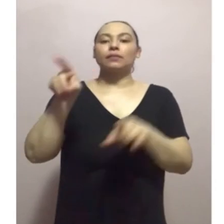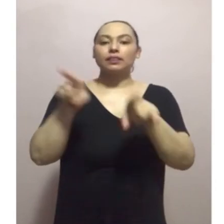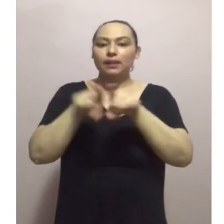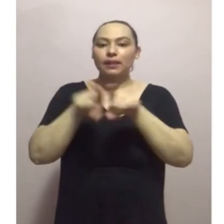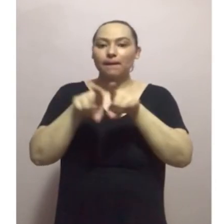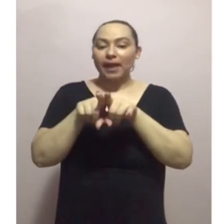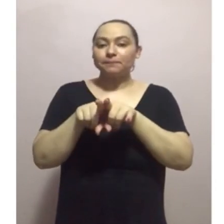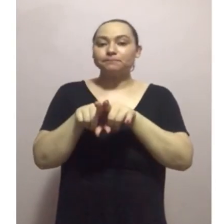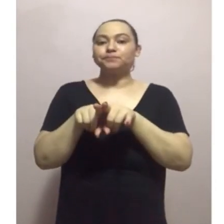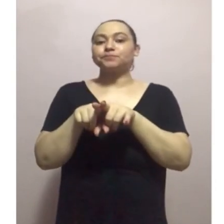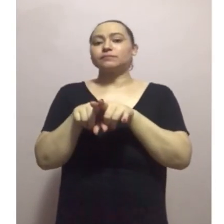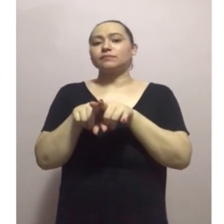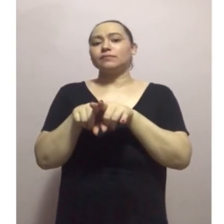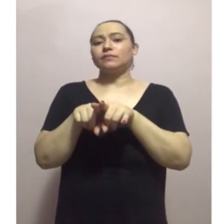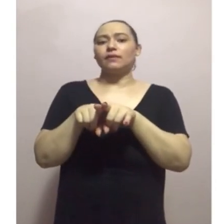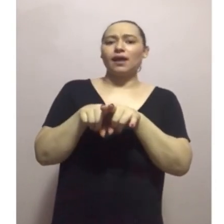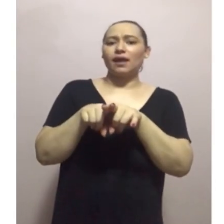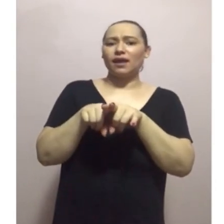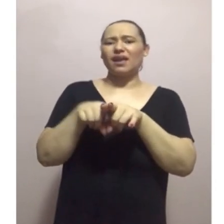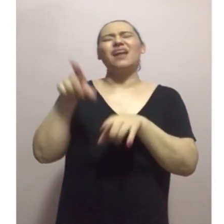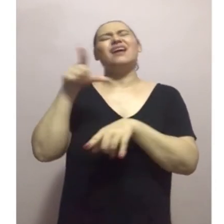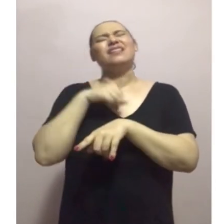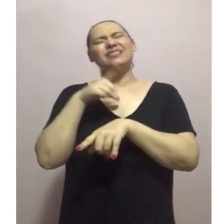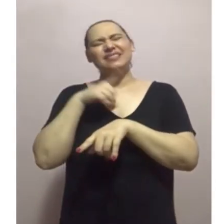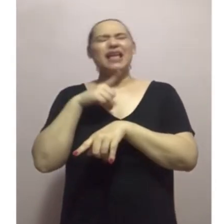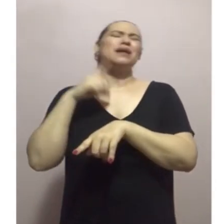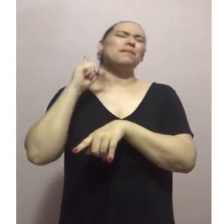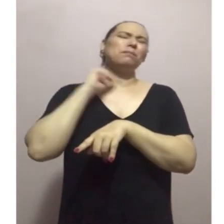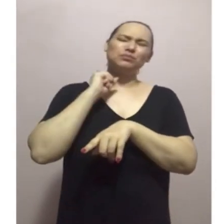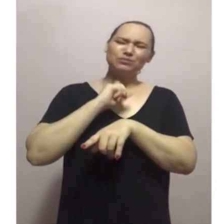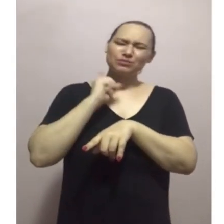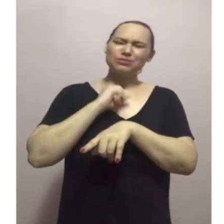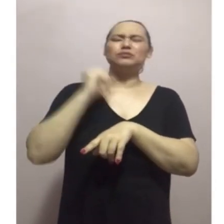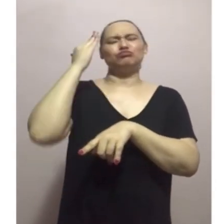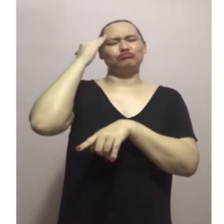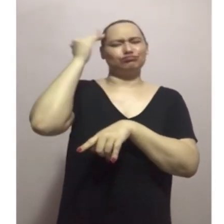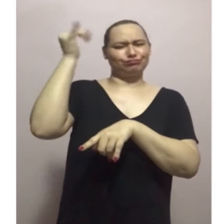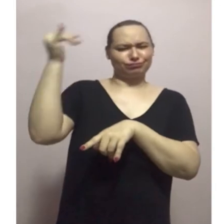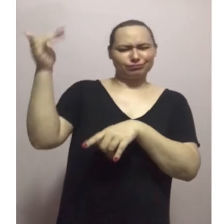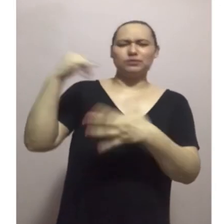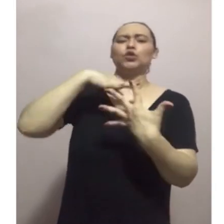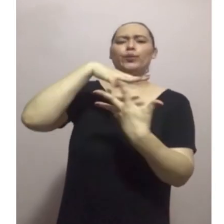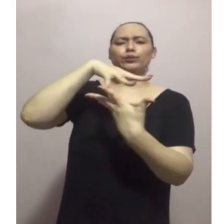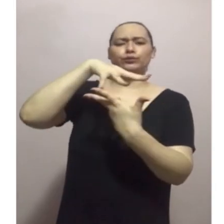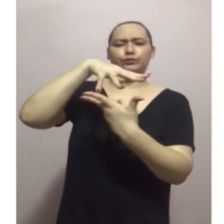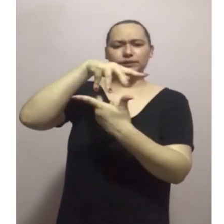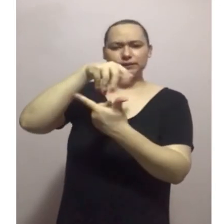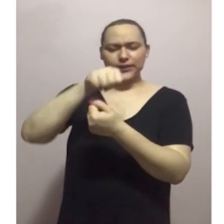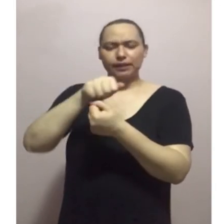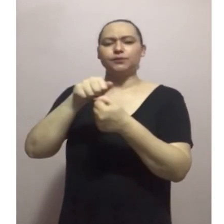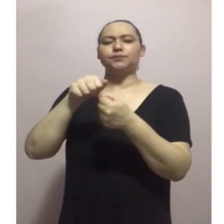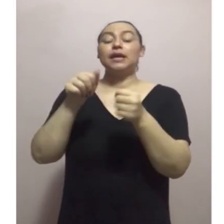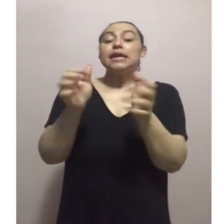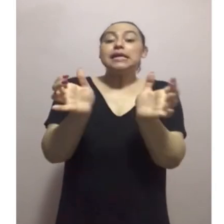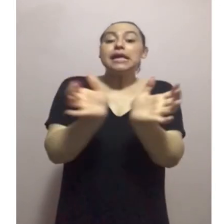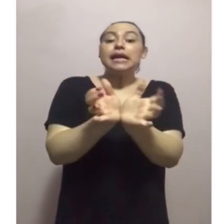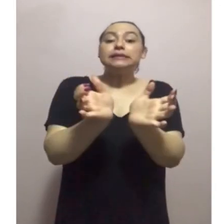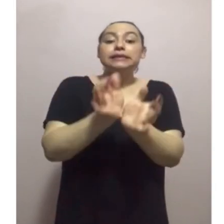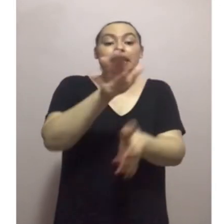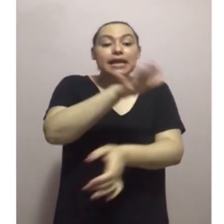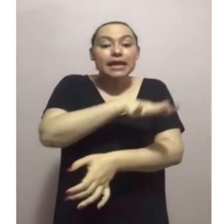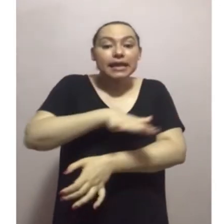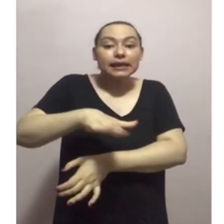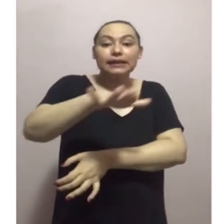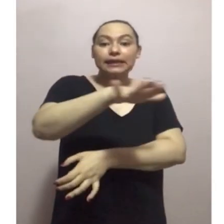Éder Santos, um videomaker famosíssimo mineiro no mundo inteiro, e o Barão. E essa equipe